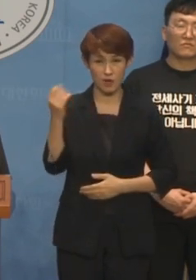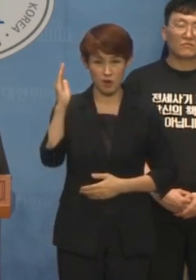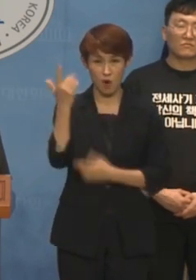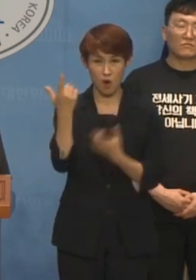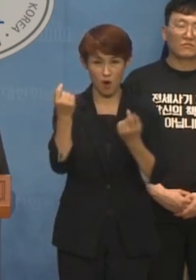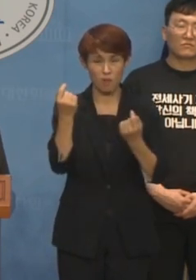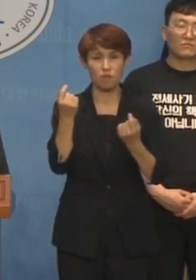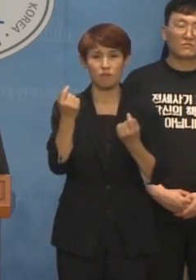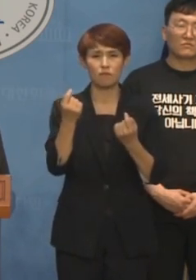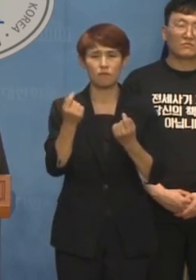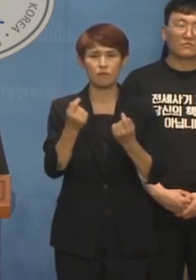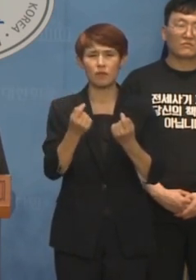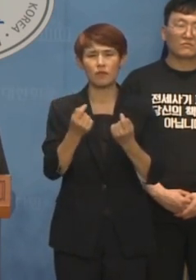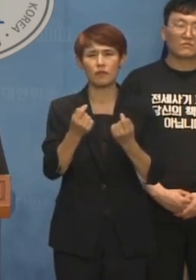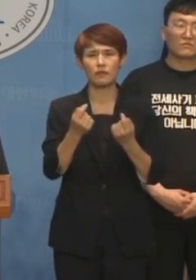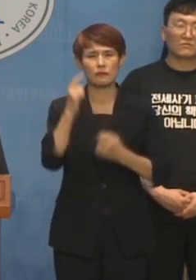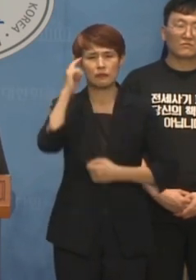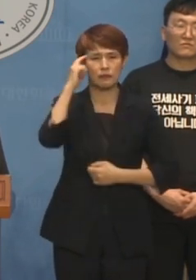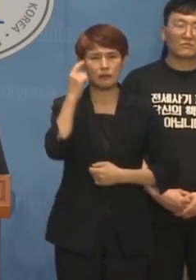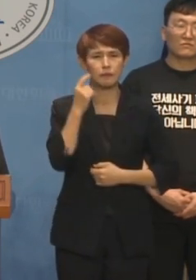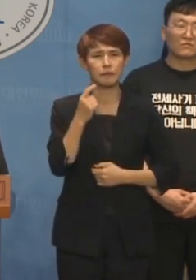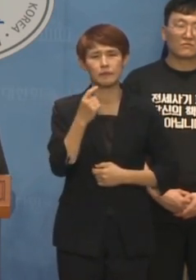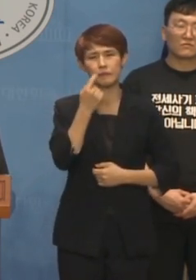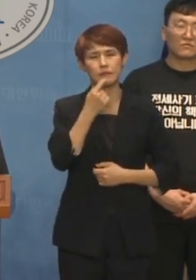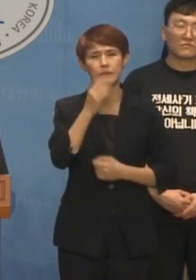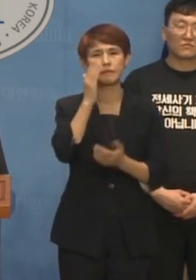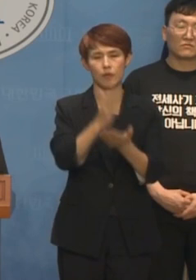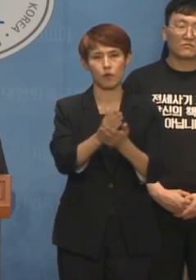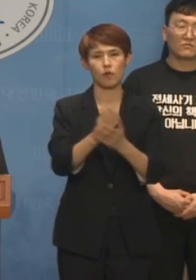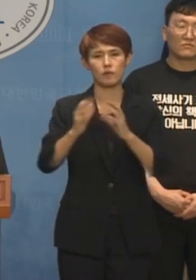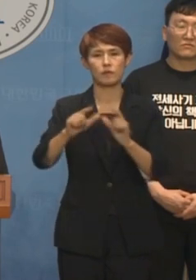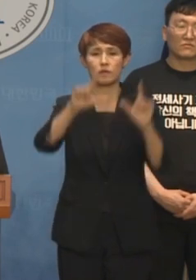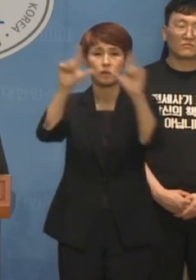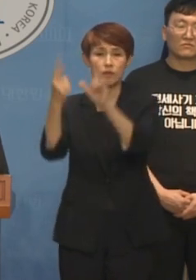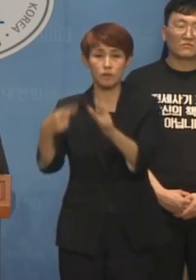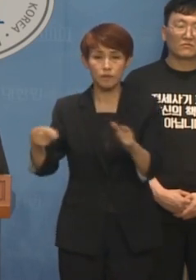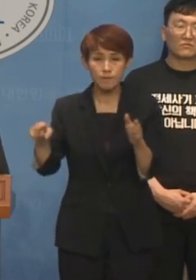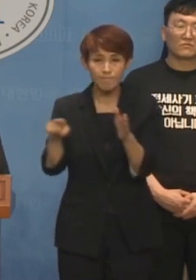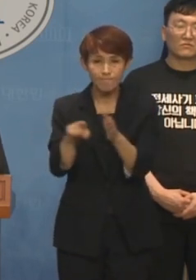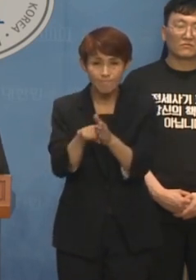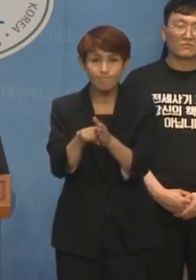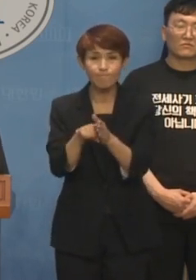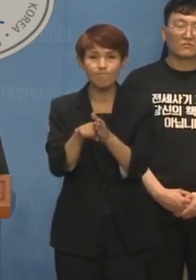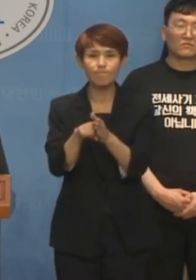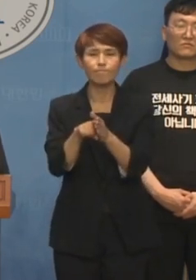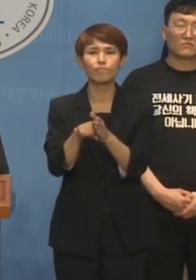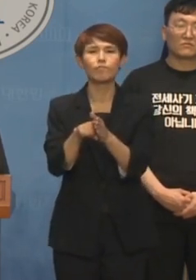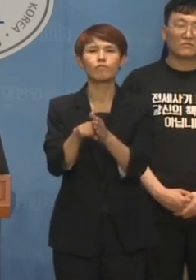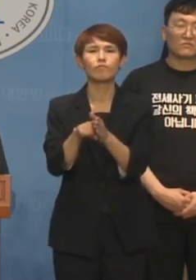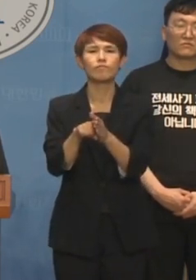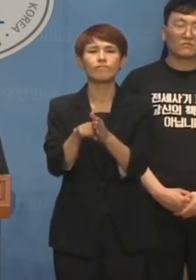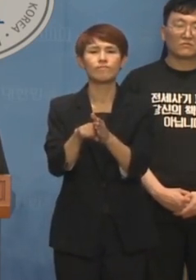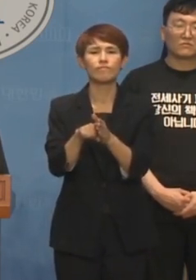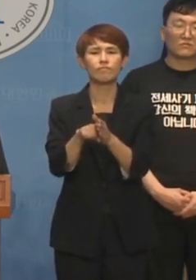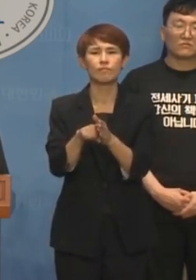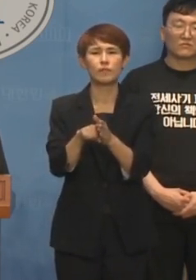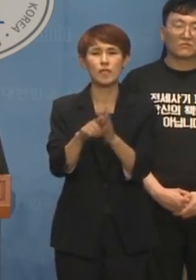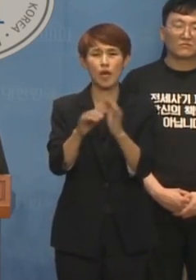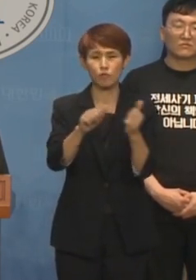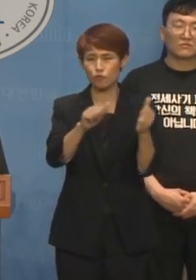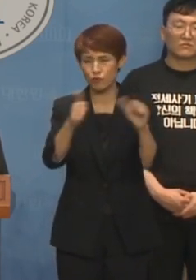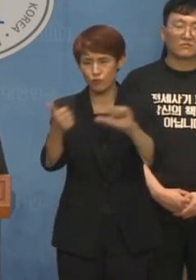없는 것에 입씨름하지 마시고 민생을 위해서, 정말 민생을 위해서 더 이상 사람들이